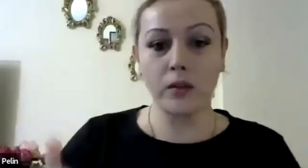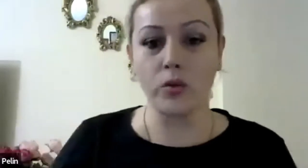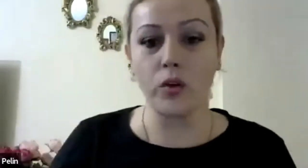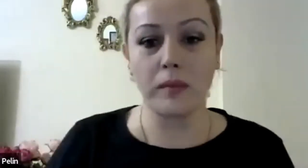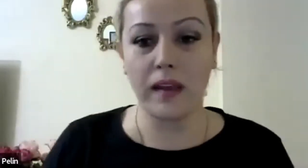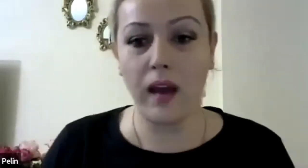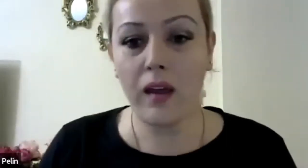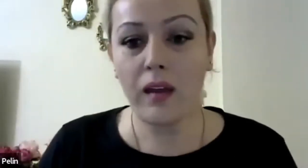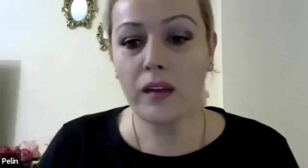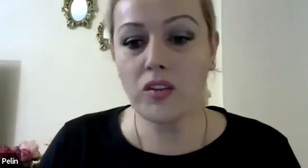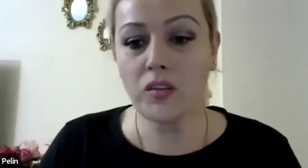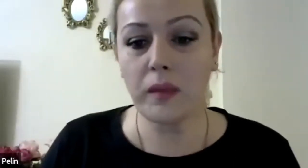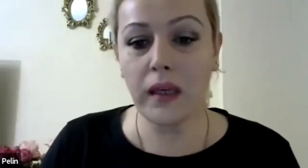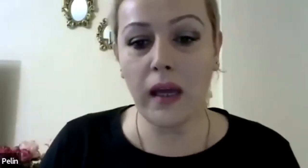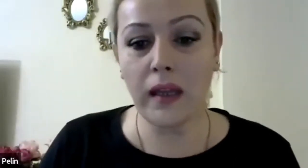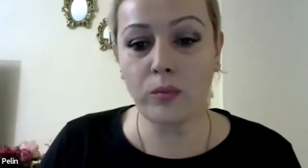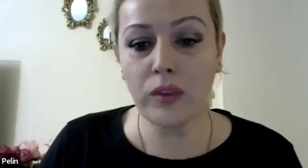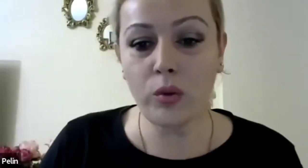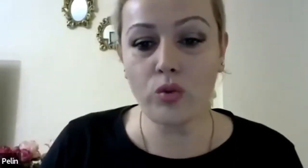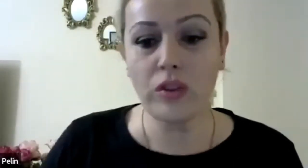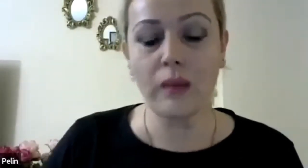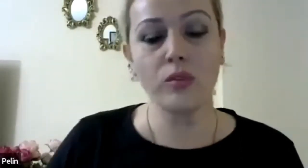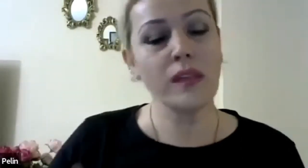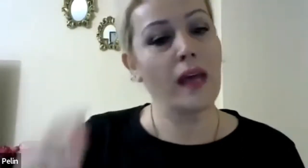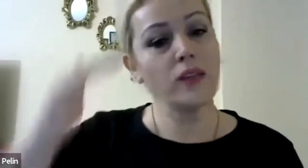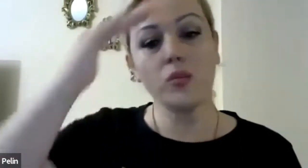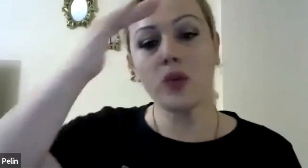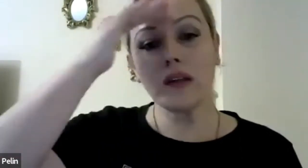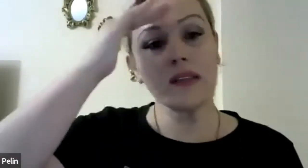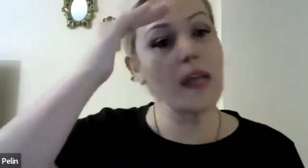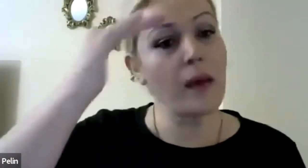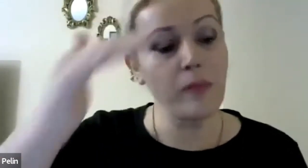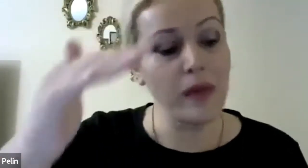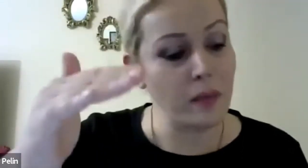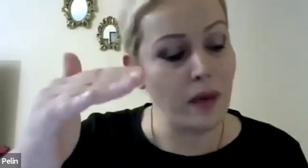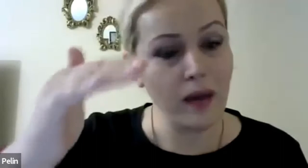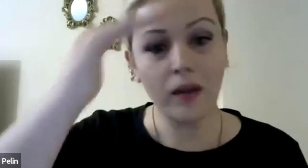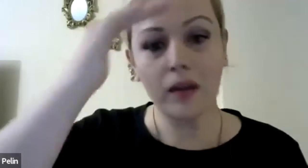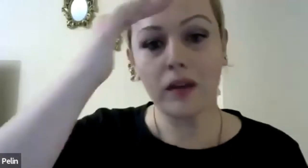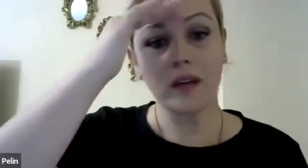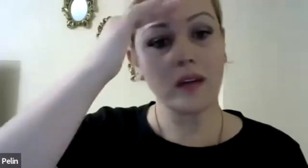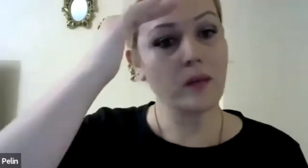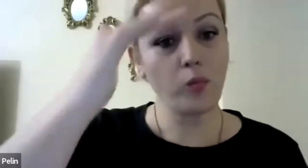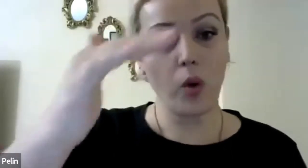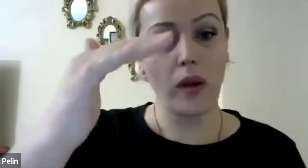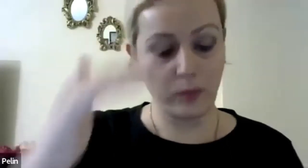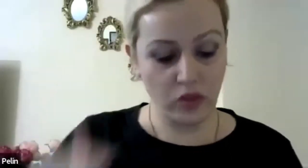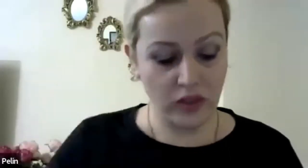yapanlar oluyor mesela. İşitme engeller bundan hoşlanmıyor. Sadece böyle selam merhaba böyle yapacağız.